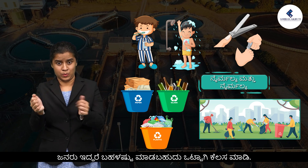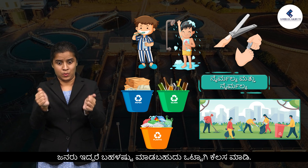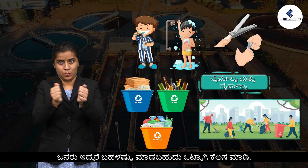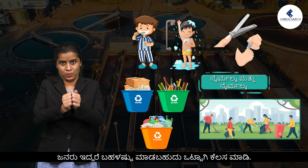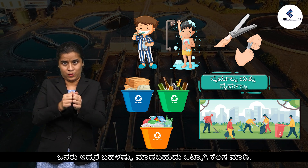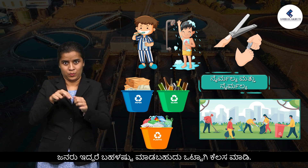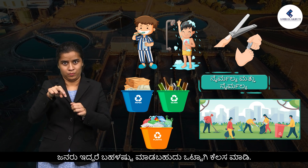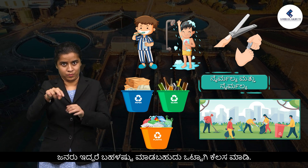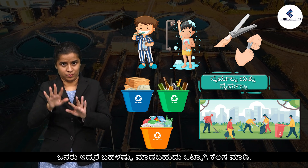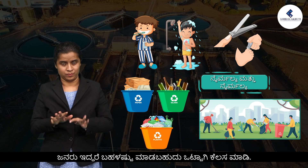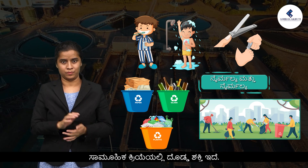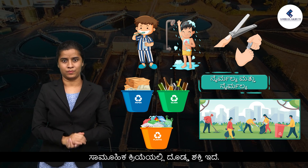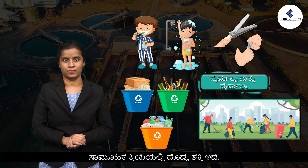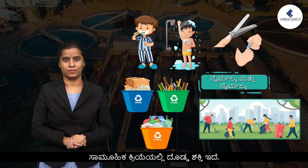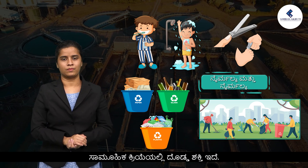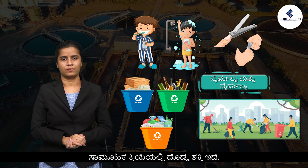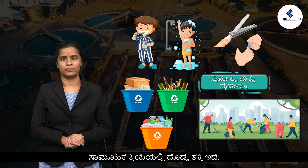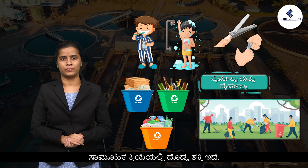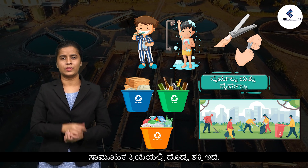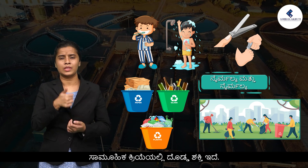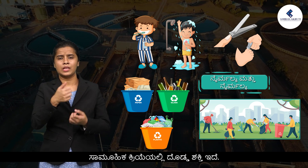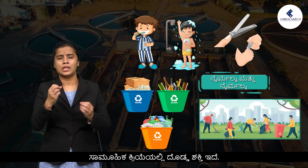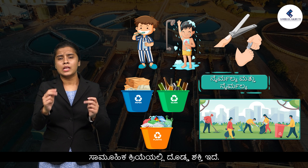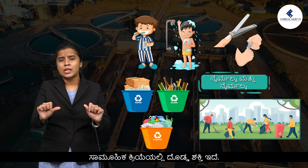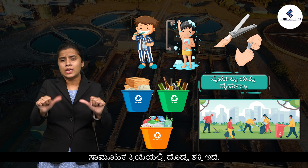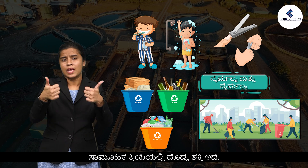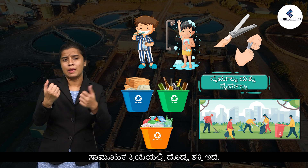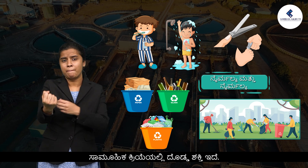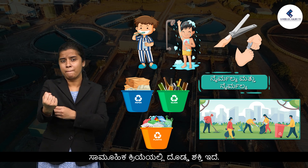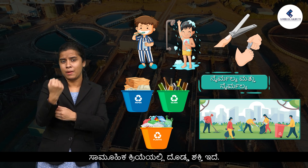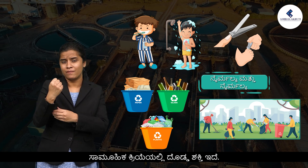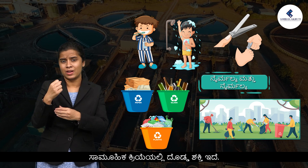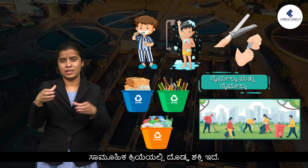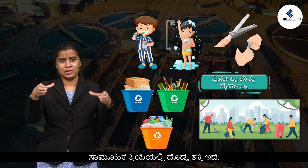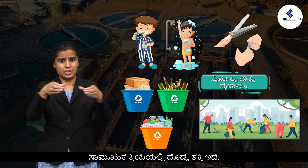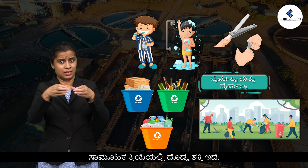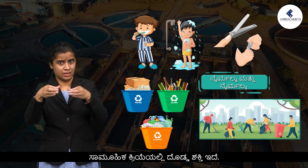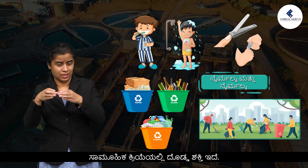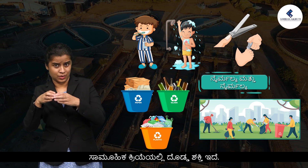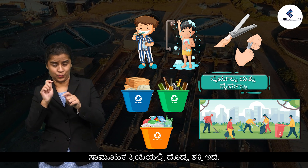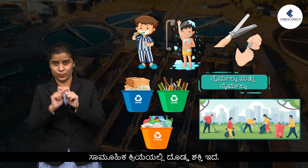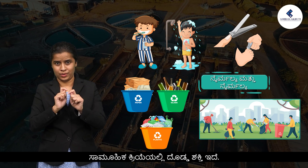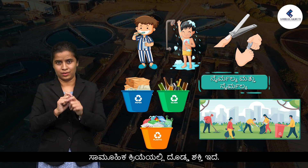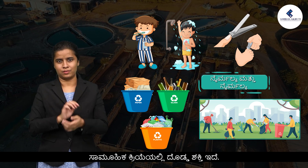ಒಟ್ಟಾಗಿ ಕೆಲಸ ಮಾಡಿ. ಸಾಮೂಹಿಕ ಕ್ರಿಯೆಯಲ್ಲಿ ದೊಡ್ಡ ಶಕ್ತಿ ಇದೆ.